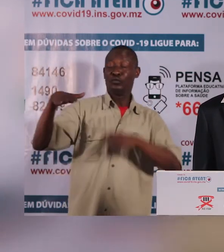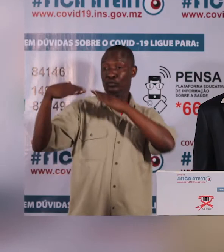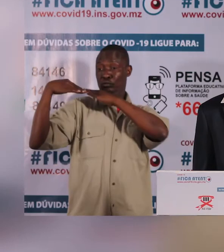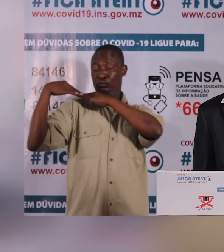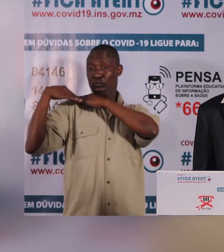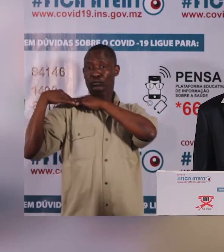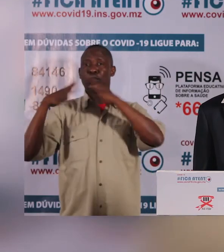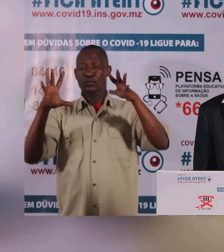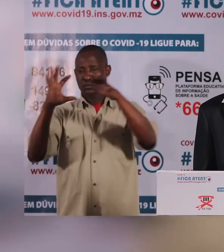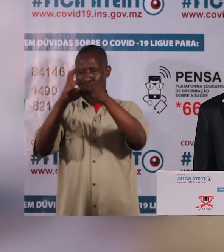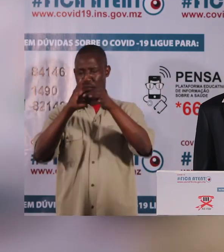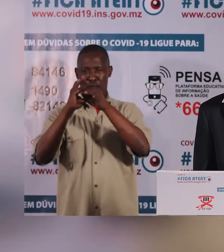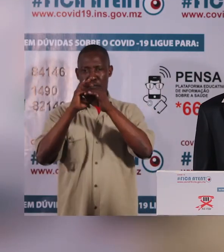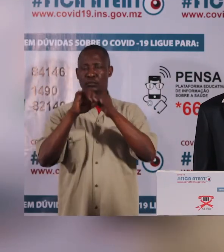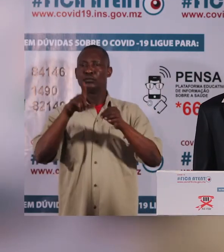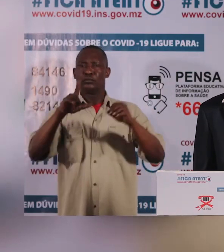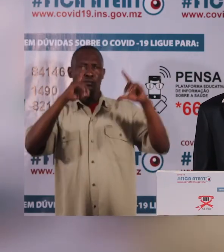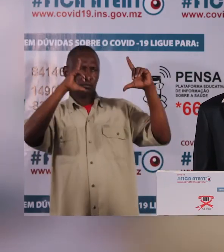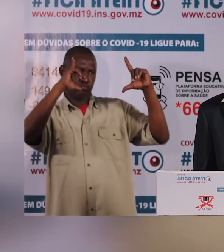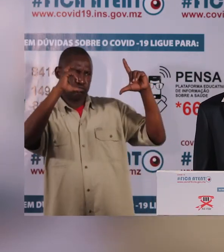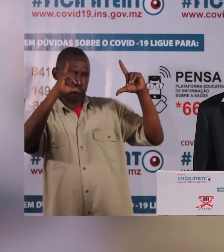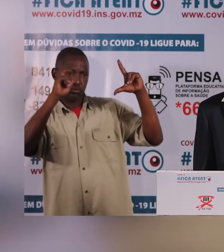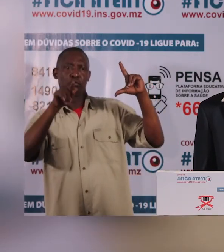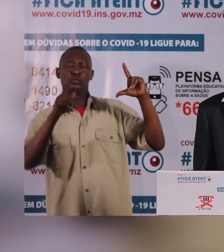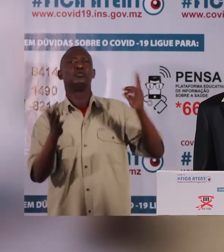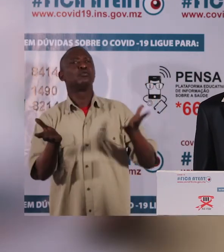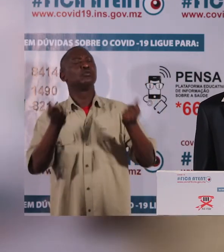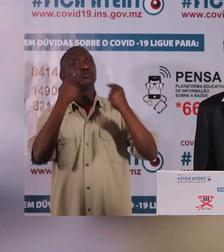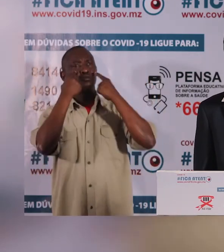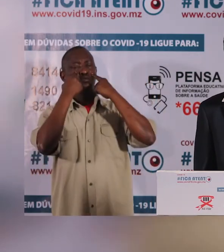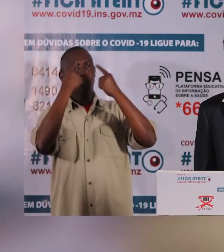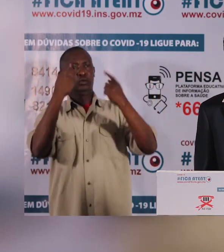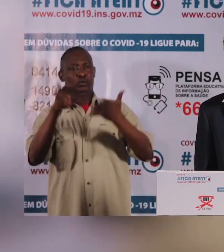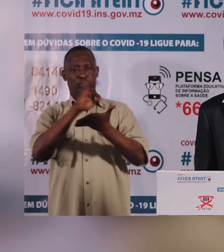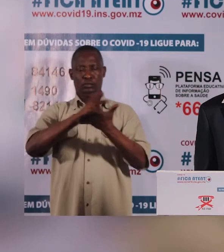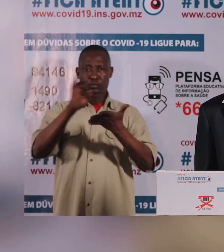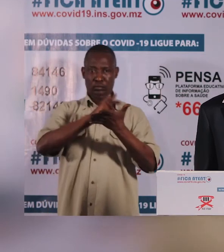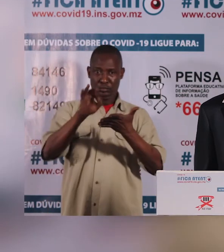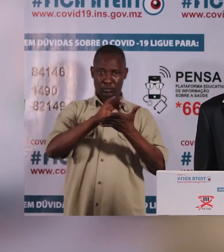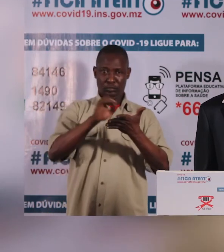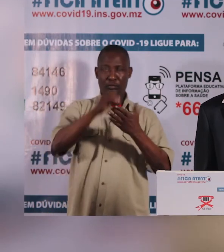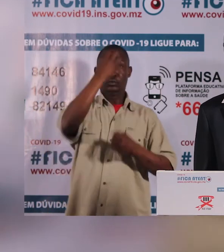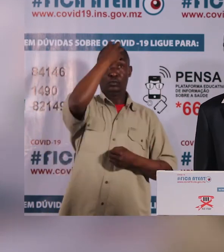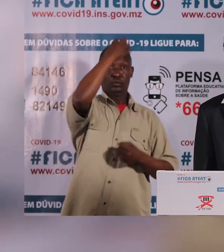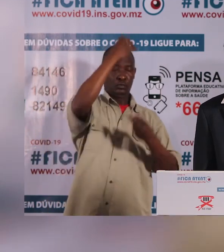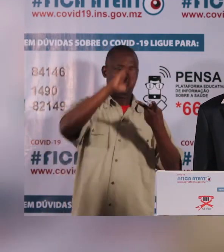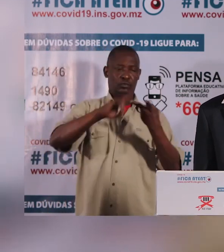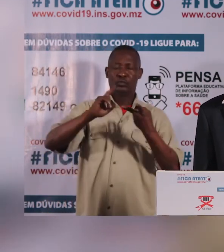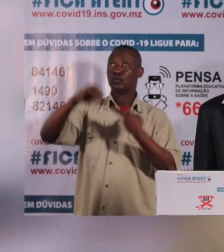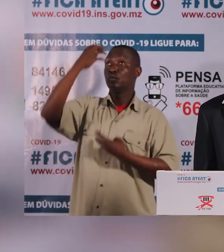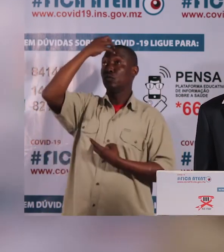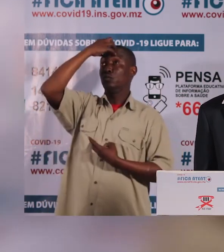nessas fotografias podem ver o secretário de Estado, o governador e o presidente do município no lançamento deste